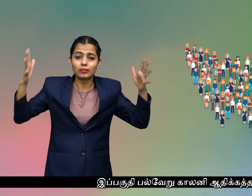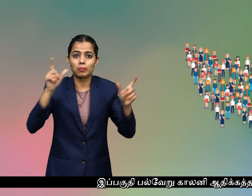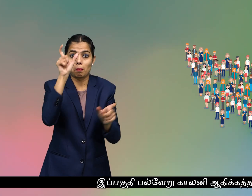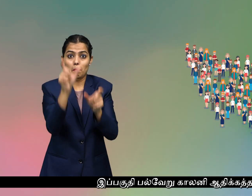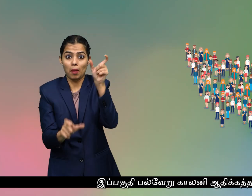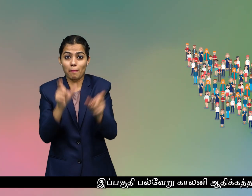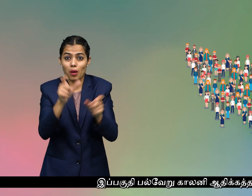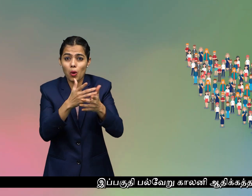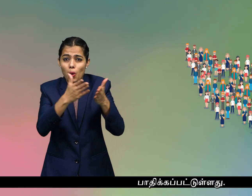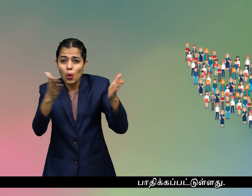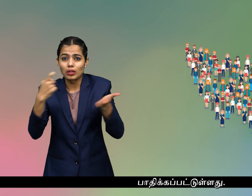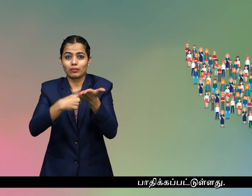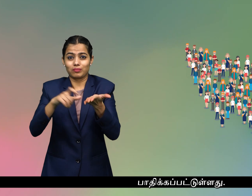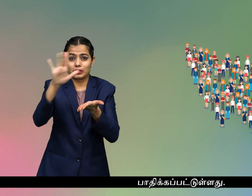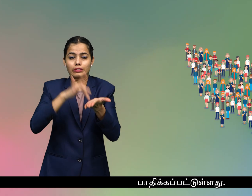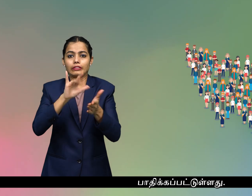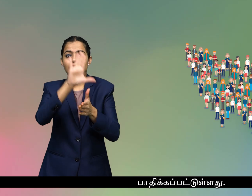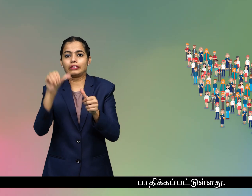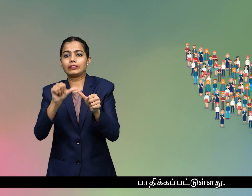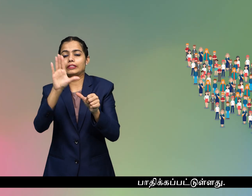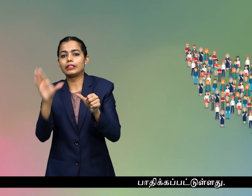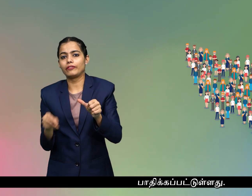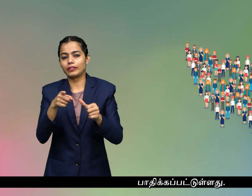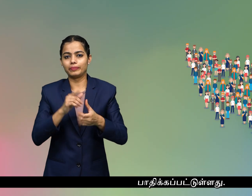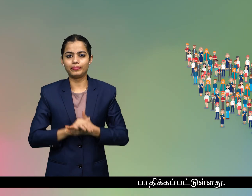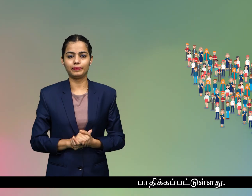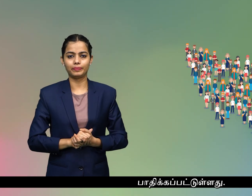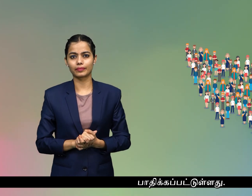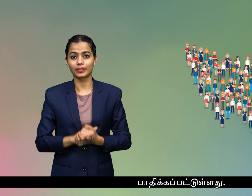பல்வேறு காலனி ஆதிக்கத்தால் பாதிக்கப்பட்டுள்ளது.